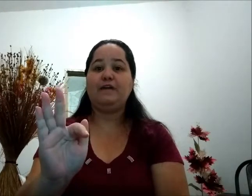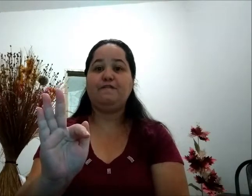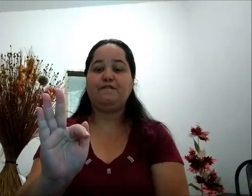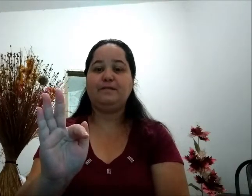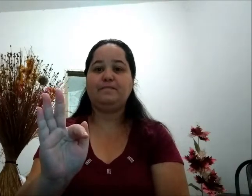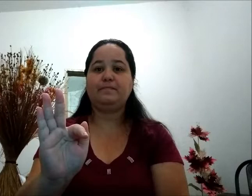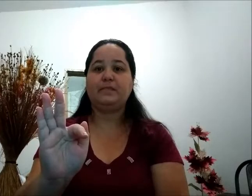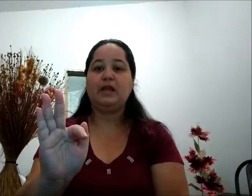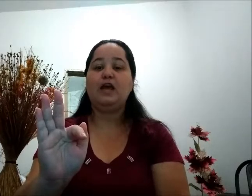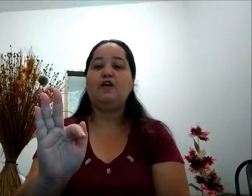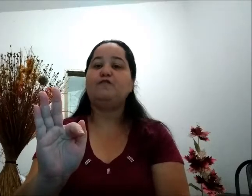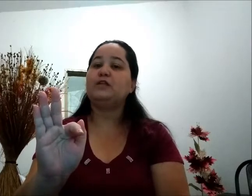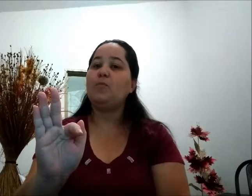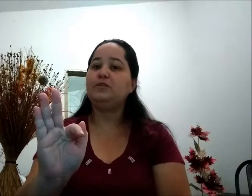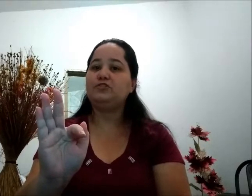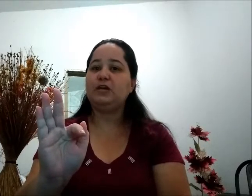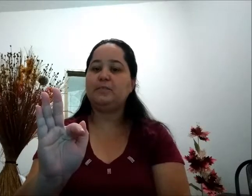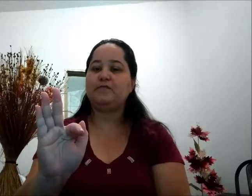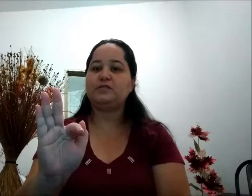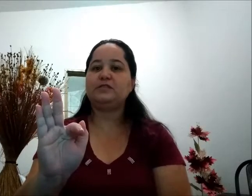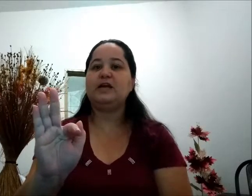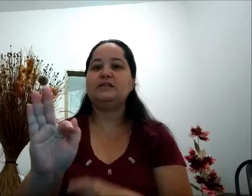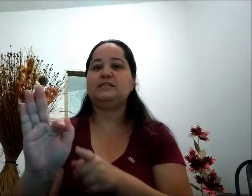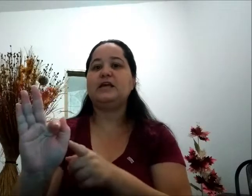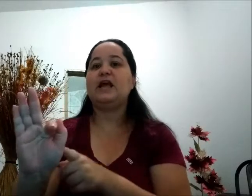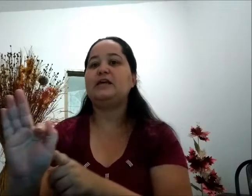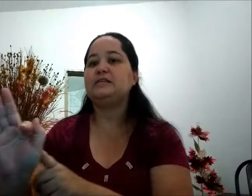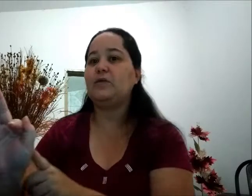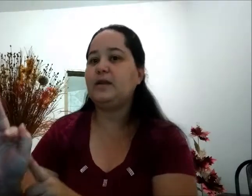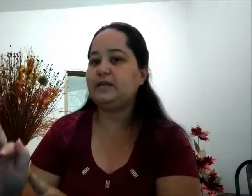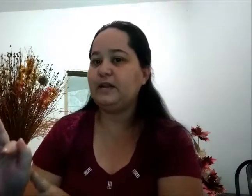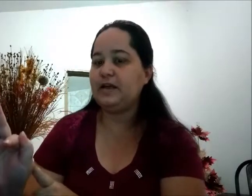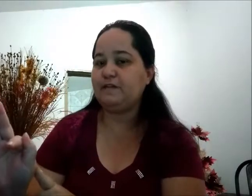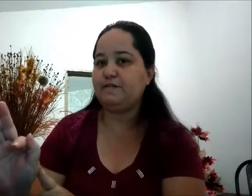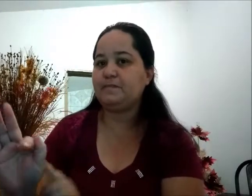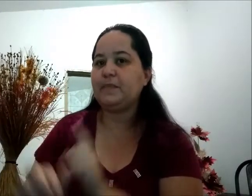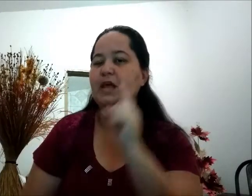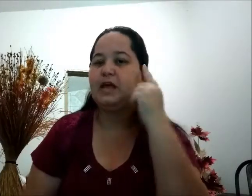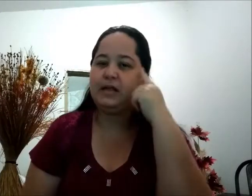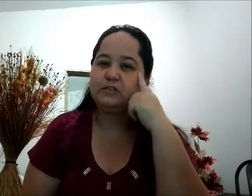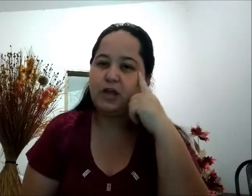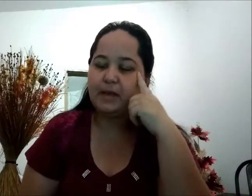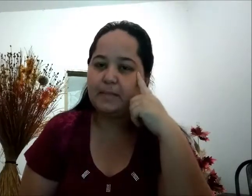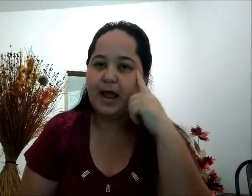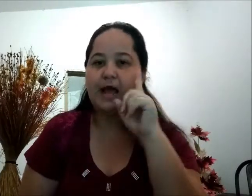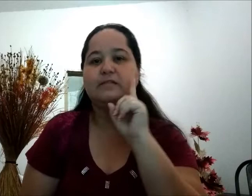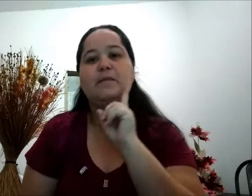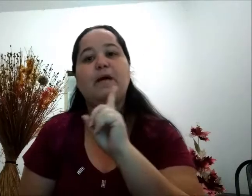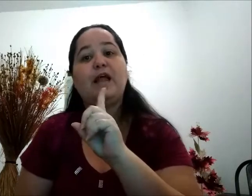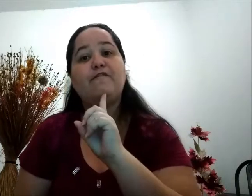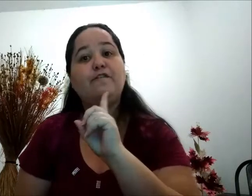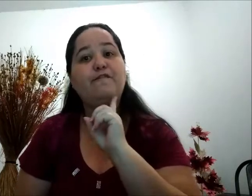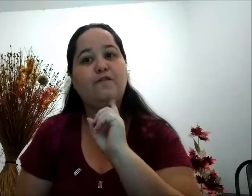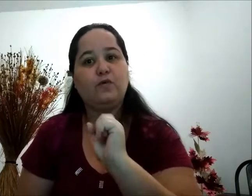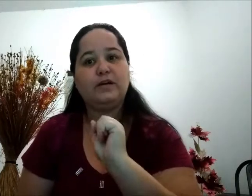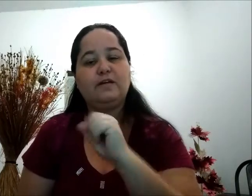F. Eu vou dar uma dica para vocês em relação à letra F. Só lembrar da palavra fora.